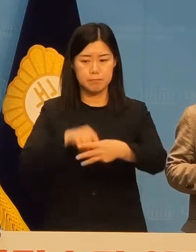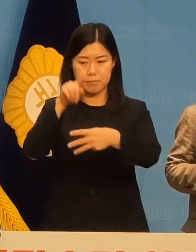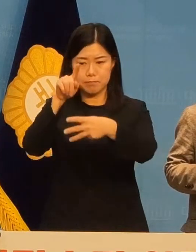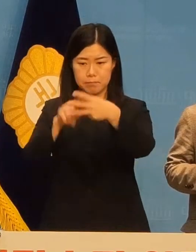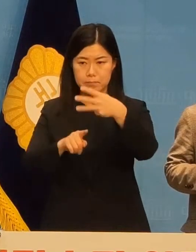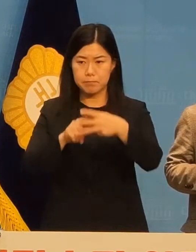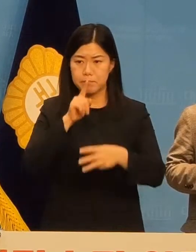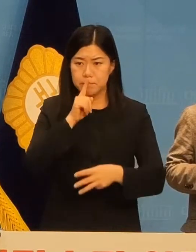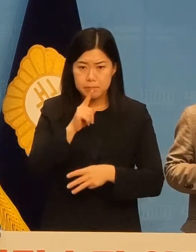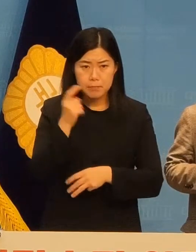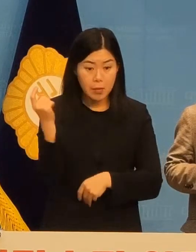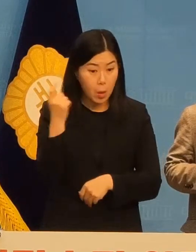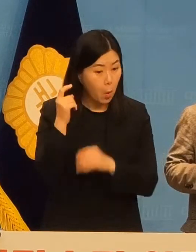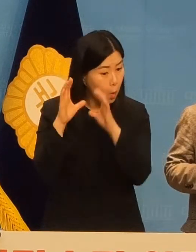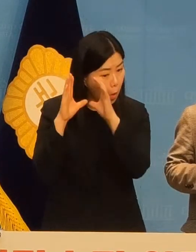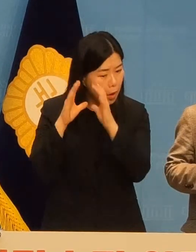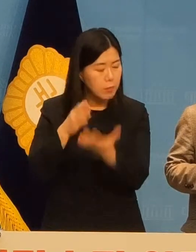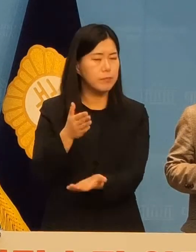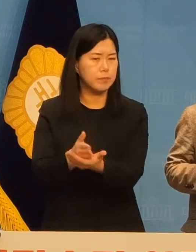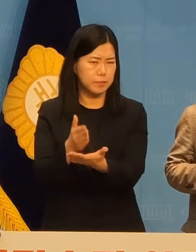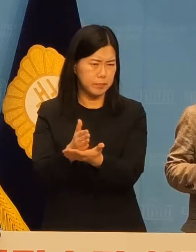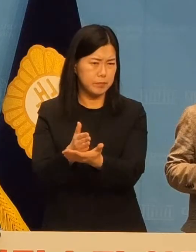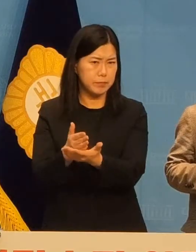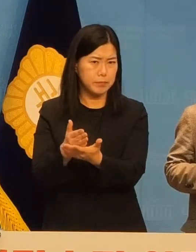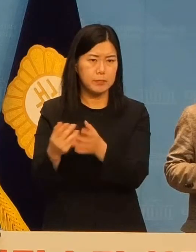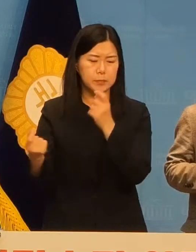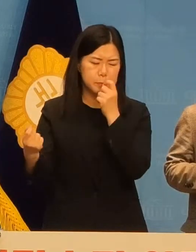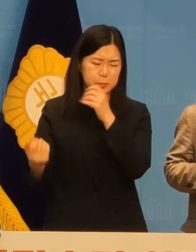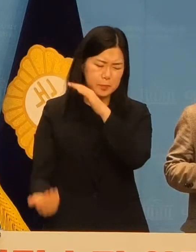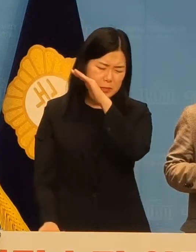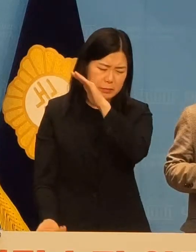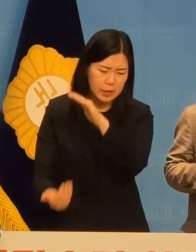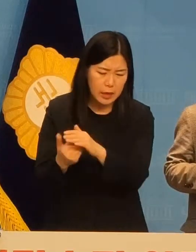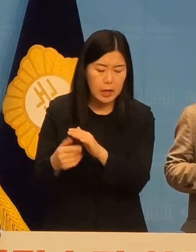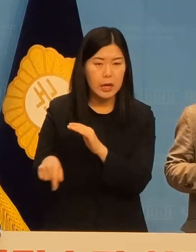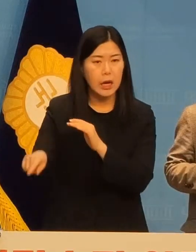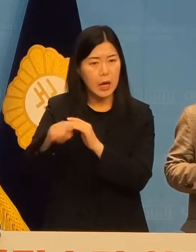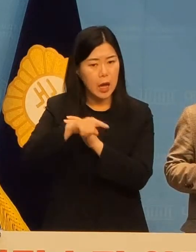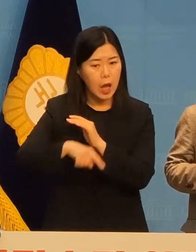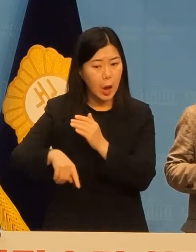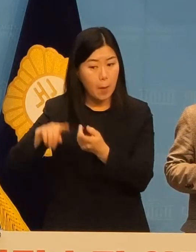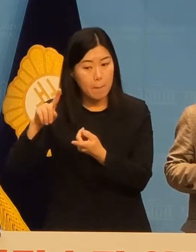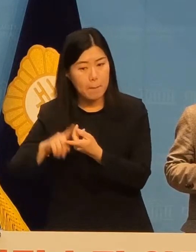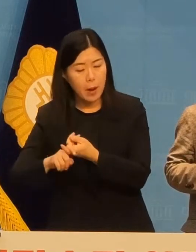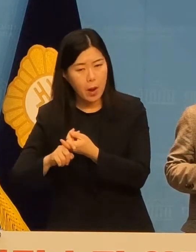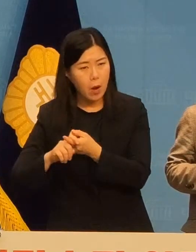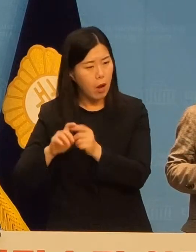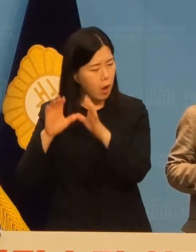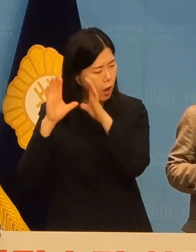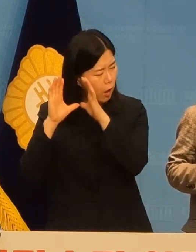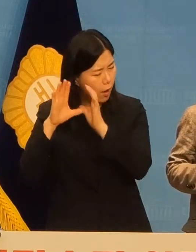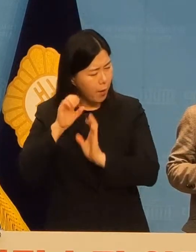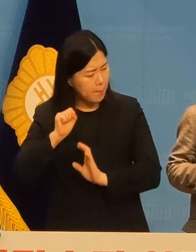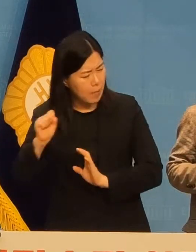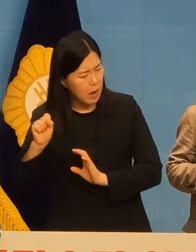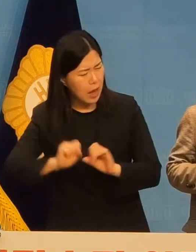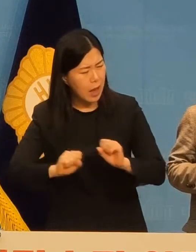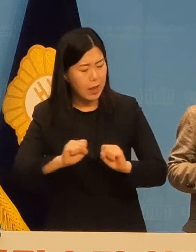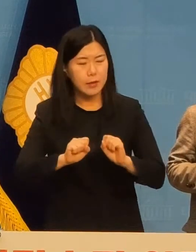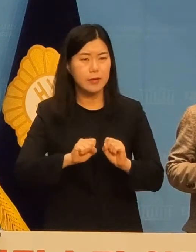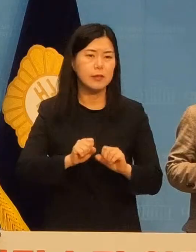들을 때가 아닙니다. 극우 세력에 치중되어서 그쪽에 편중되어서 어떤 발언과 행동을 할